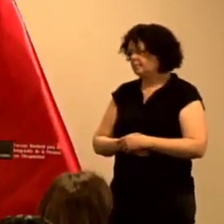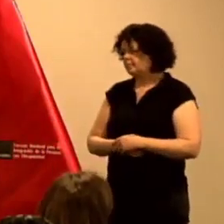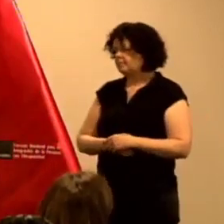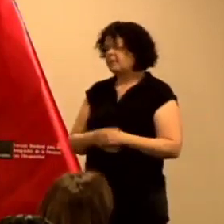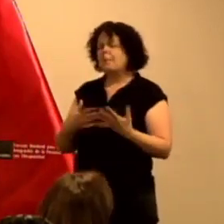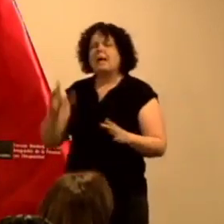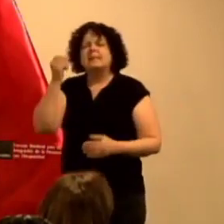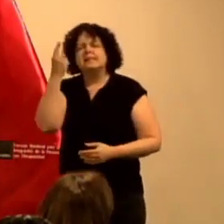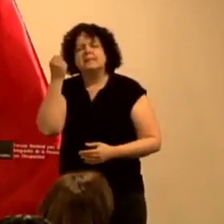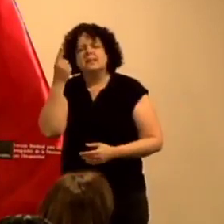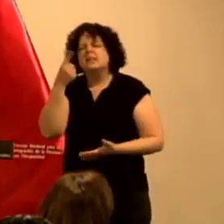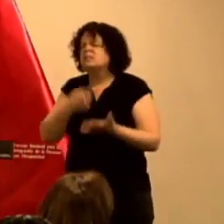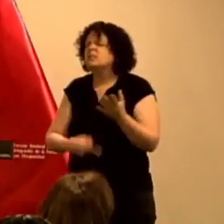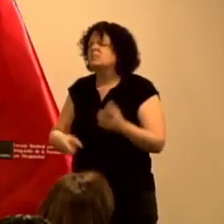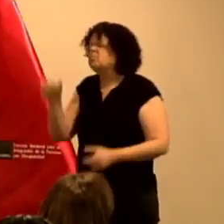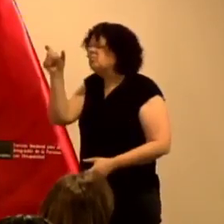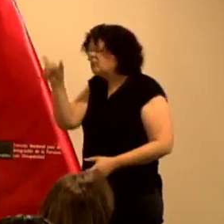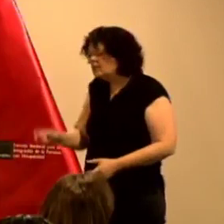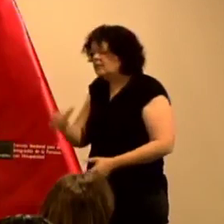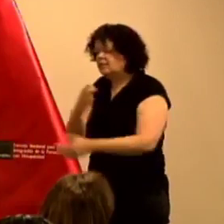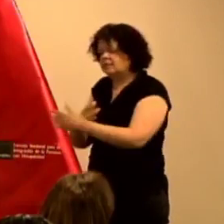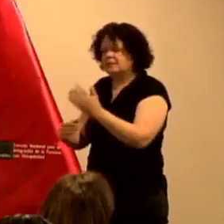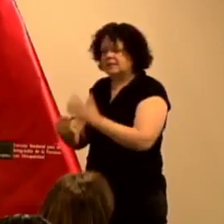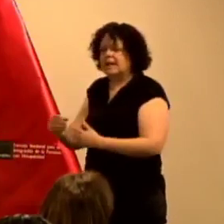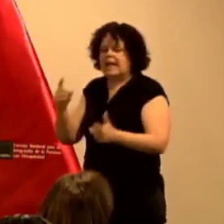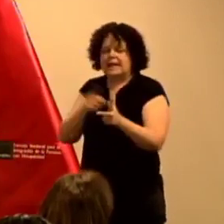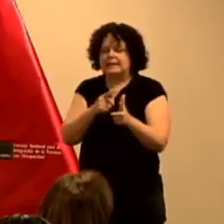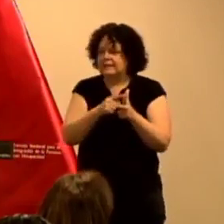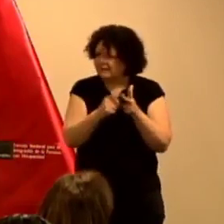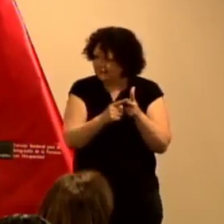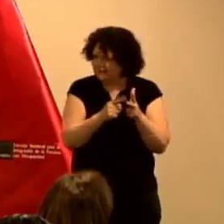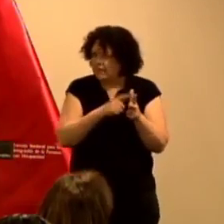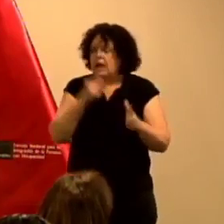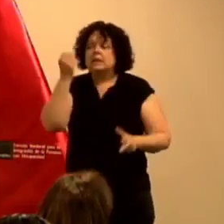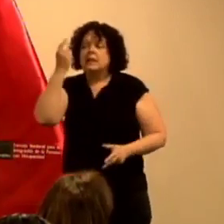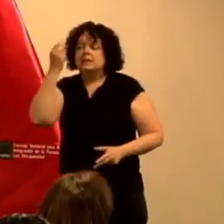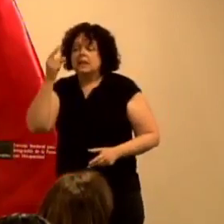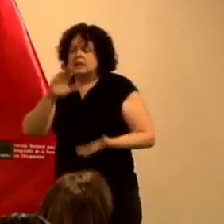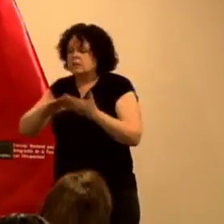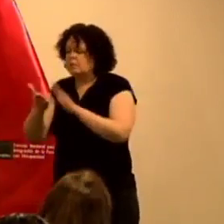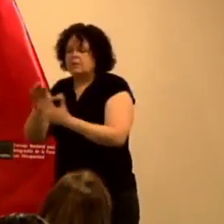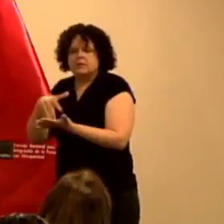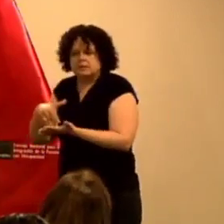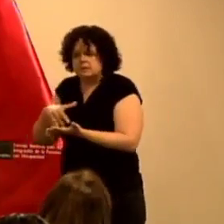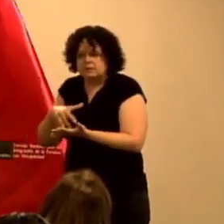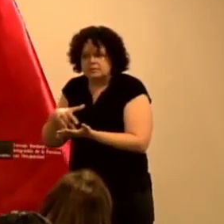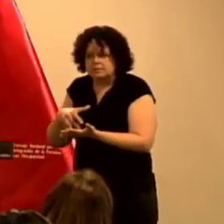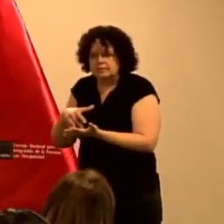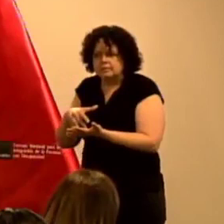Para entender qué es una persona con discapacidad hay 3 bloques importantes. Primero, entender que es una población vulnerable. O sea, la persona con discapacidad es